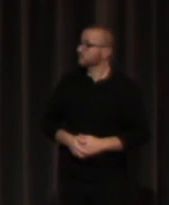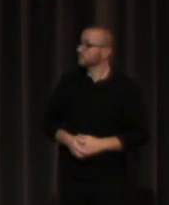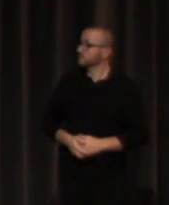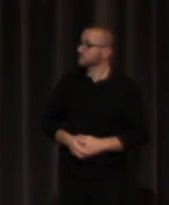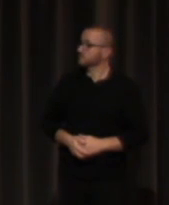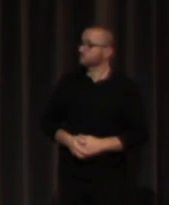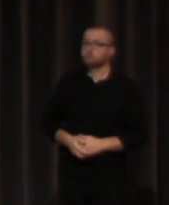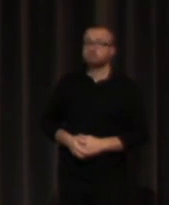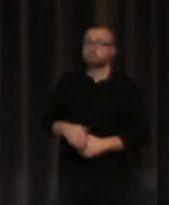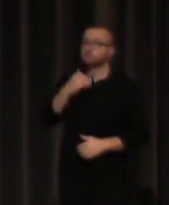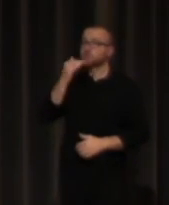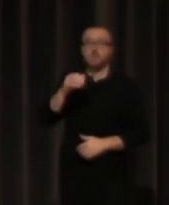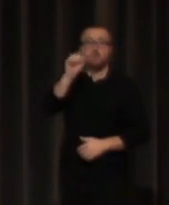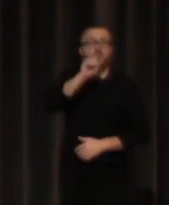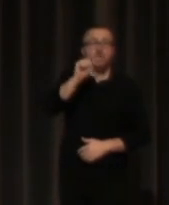no sé si tenim micro.